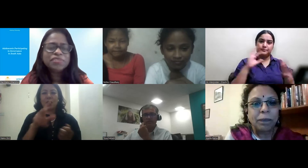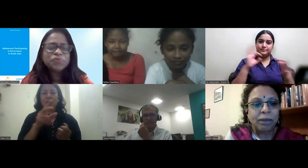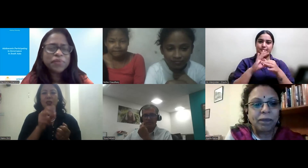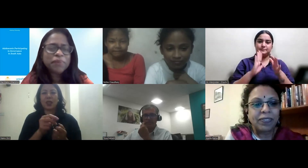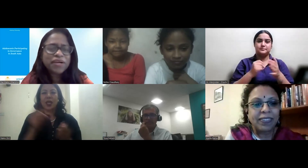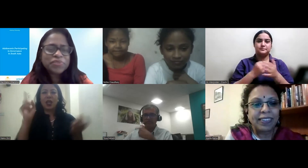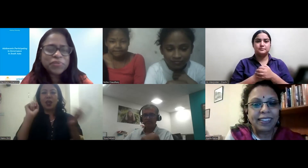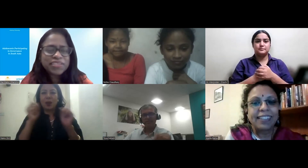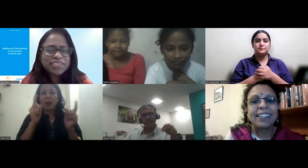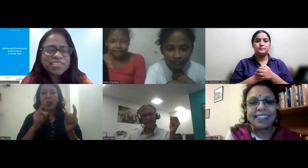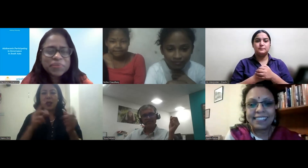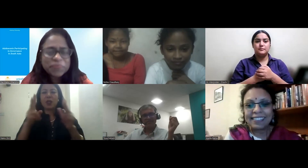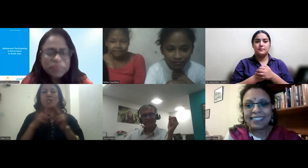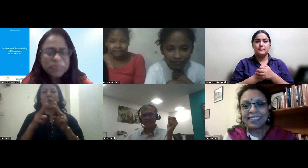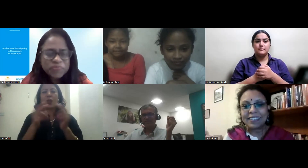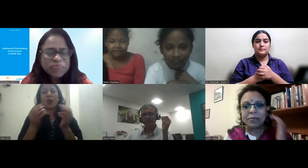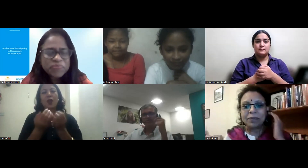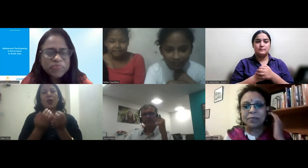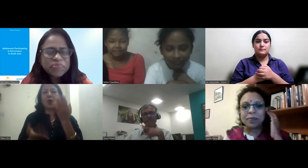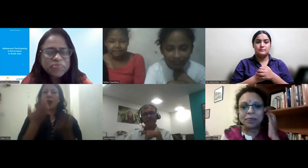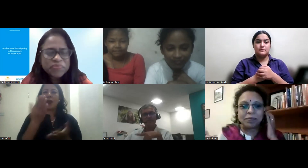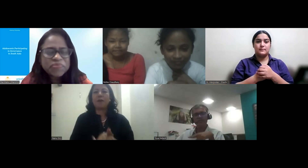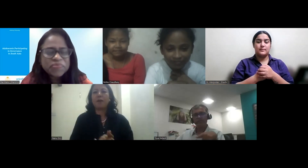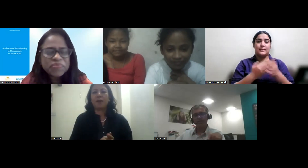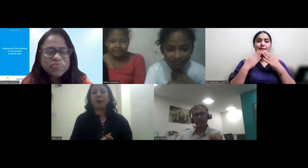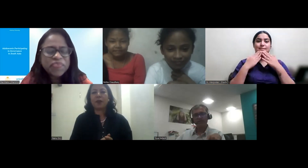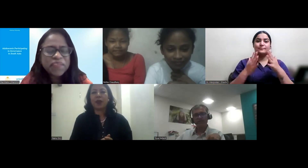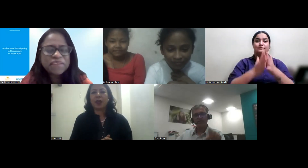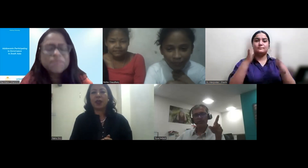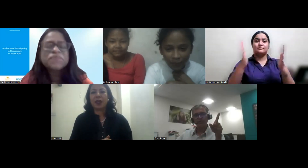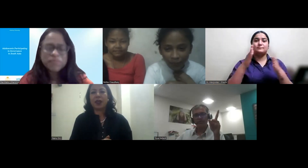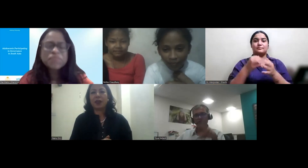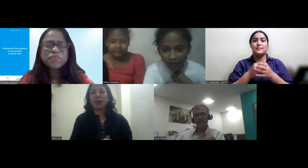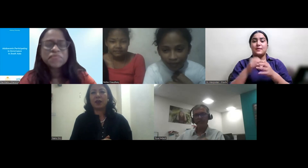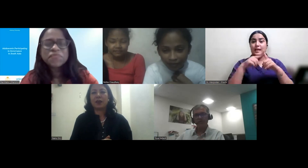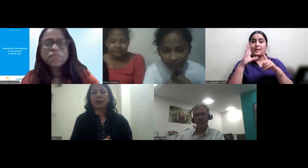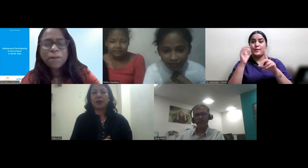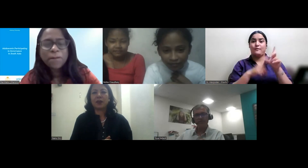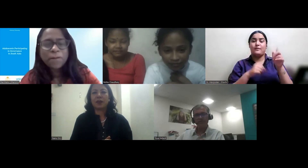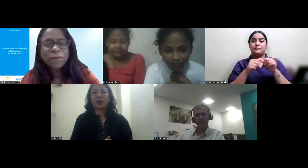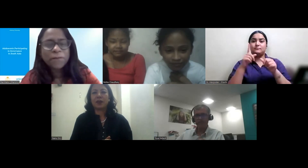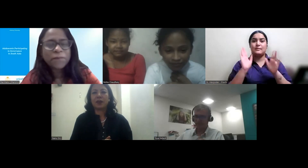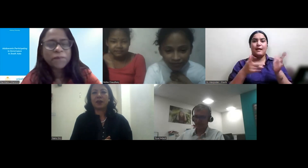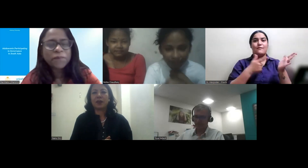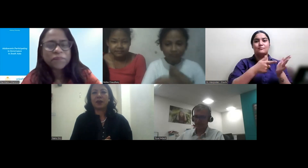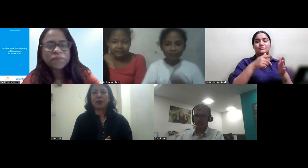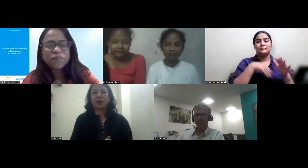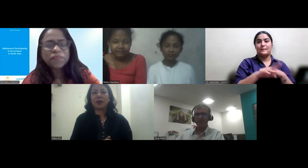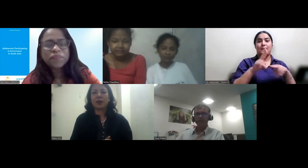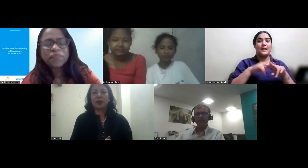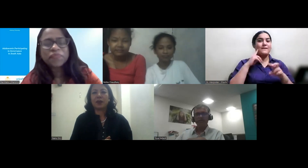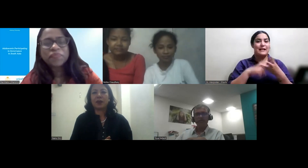Toya is from Nepal. So let's see. Yes, thank you so much. Nawalparasi चाहिँ हाम्रो we have field office in Bhairava